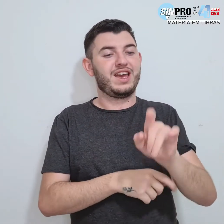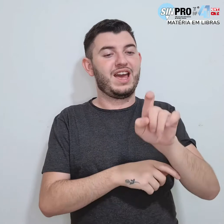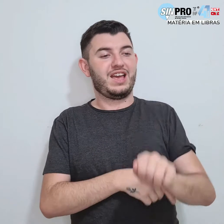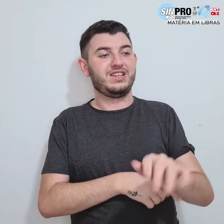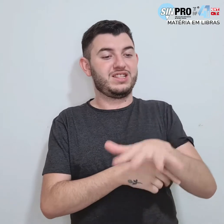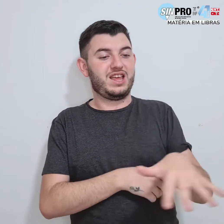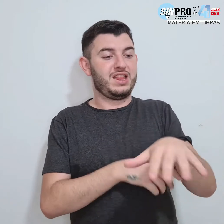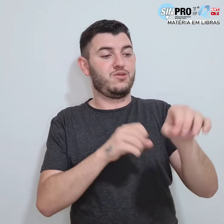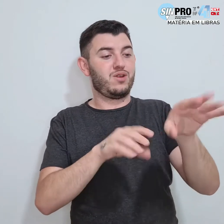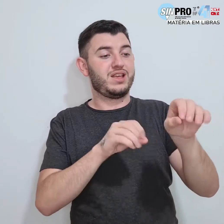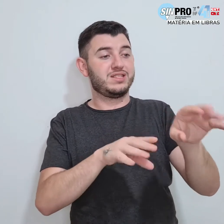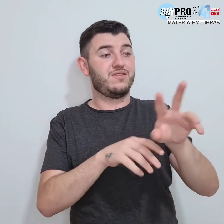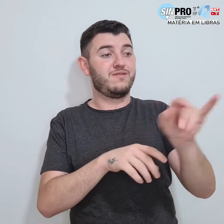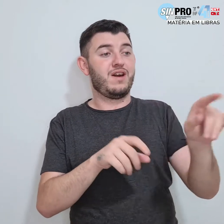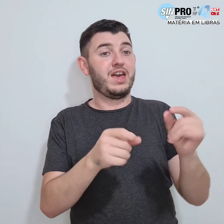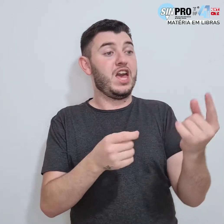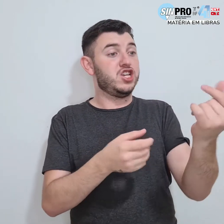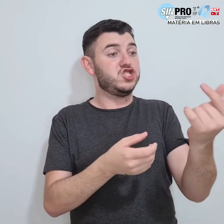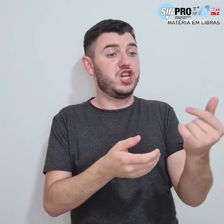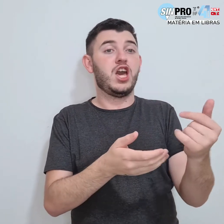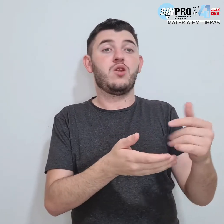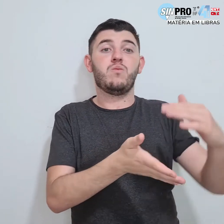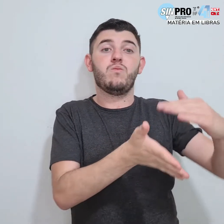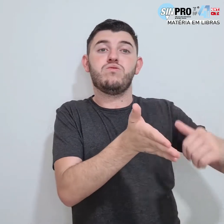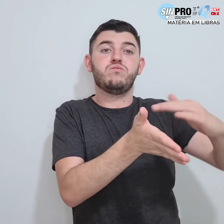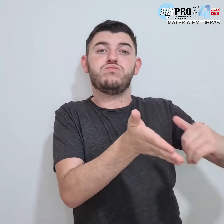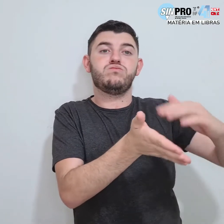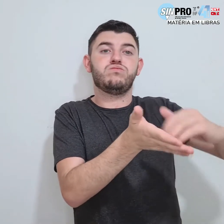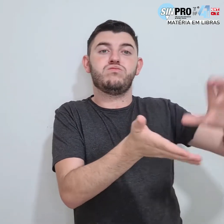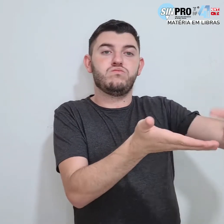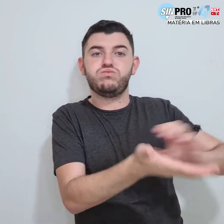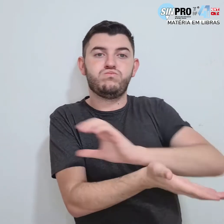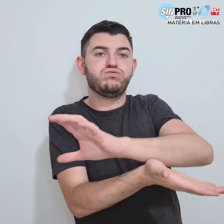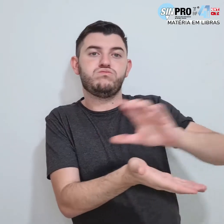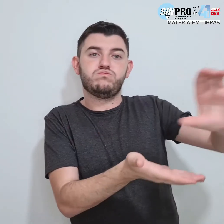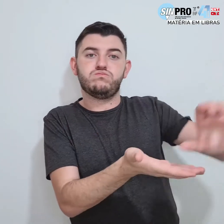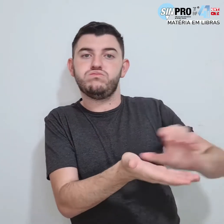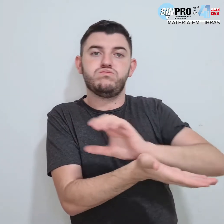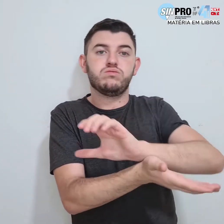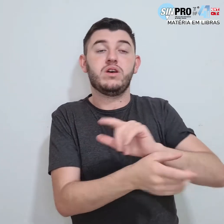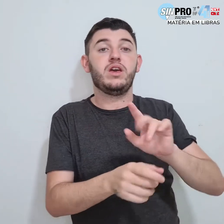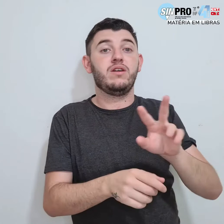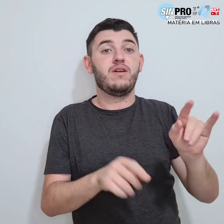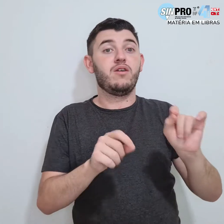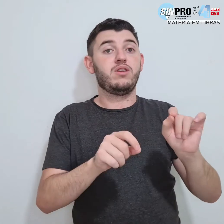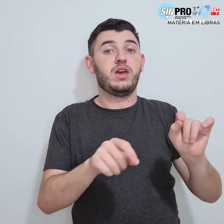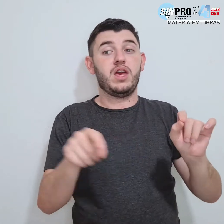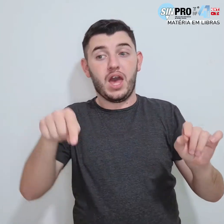ao mesmo tempo em que instigam empresas a atuarem pela mercantilização da